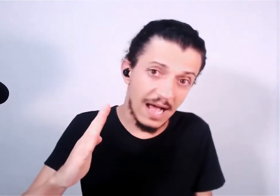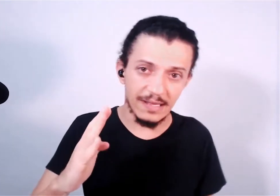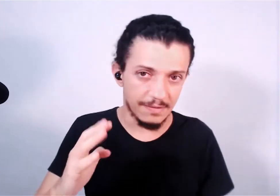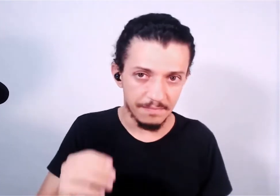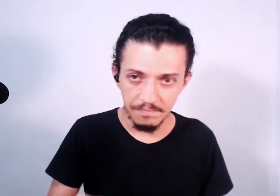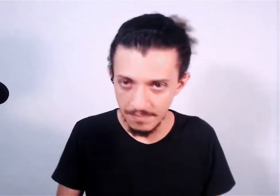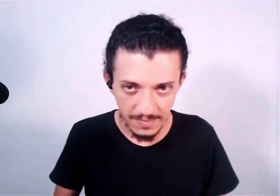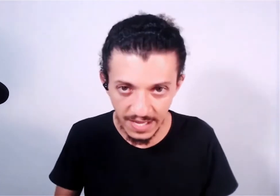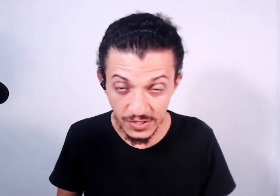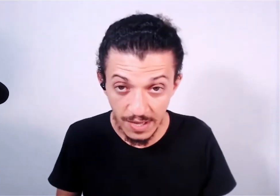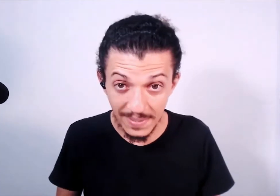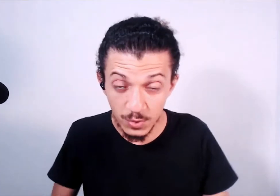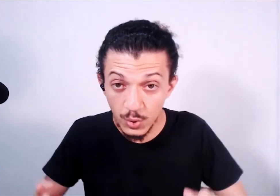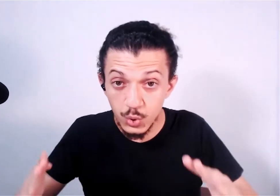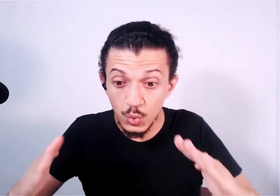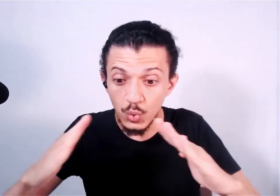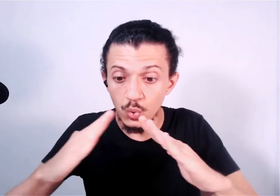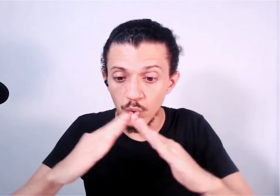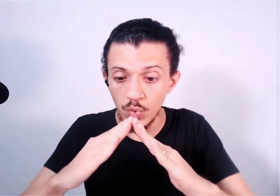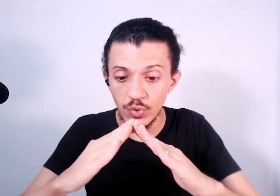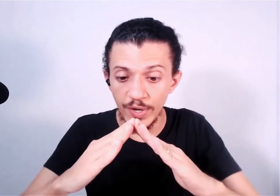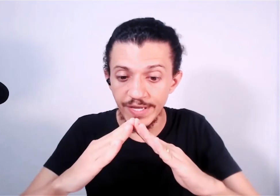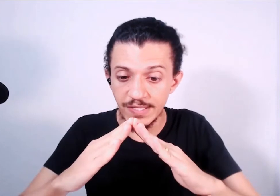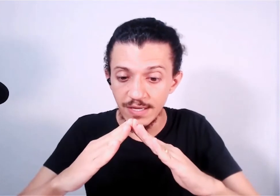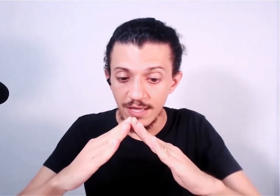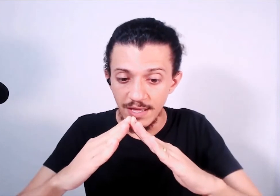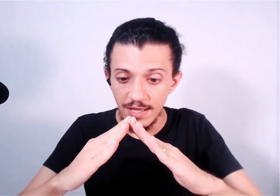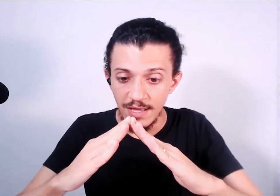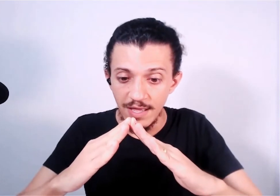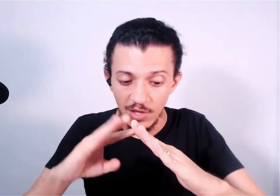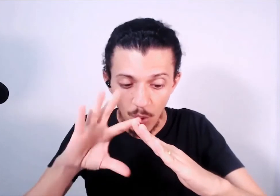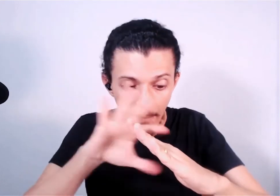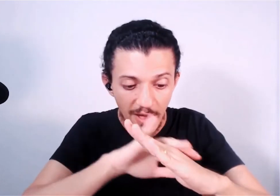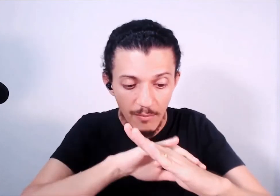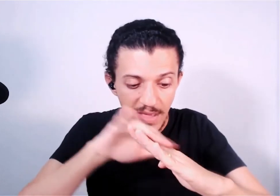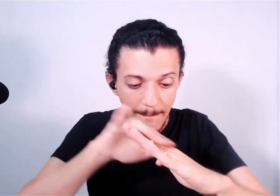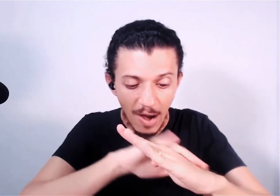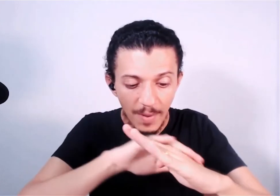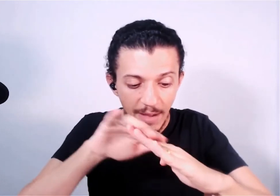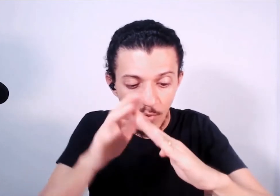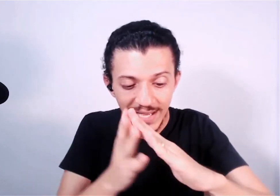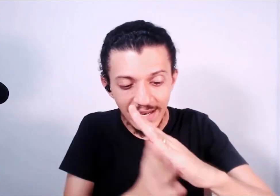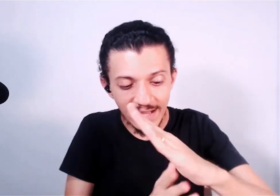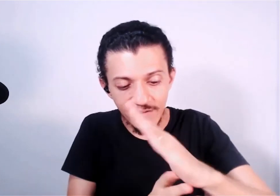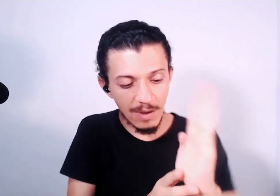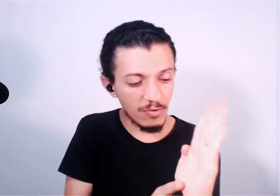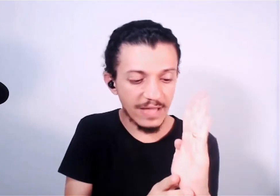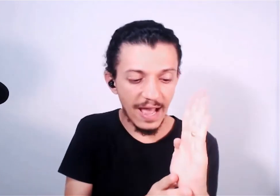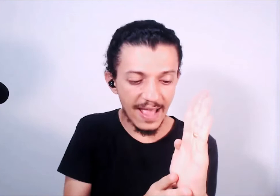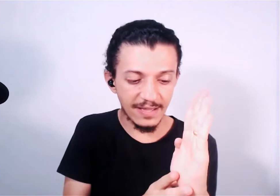Nada. Entende? Mas quando eu junto os dois, com a minha palma da mão inclinada, tá vendo? A mão tá reta, assim,